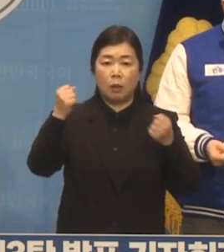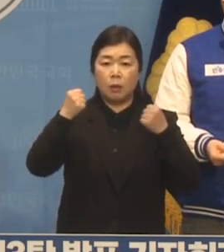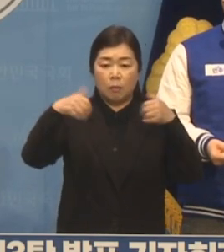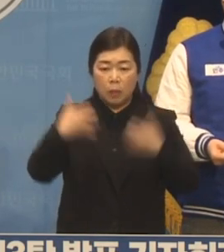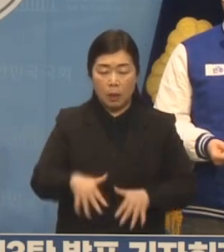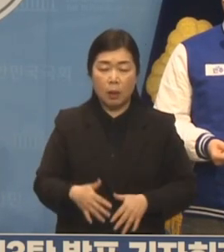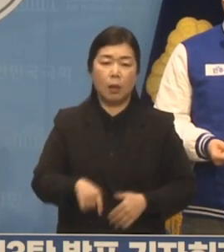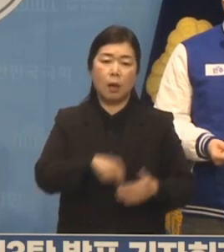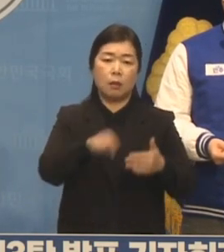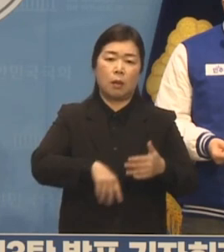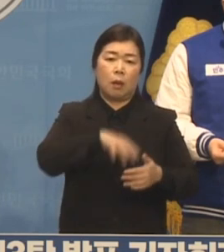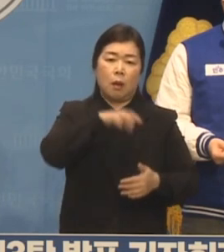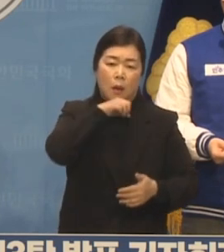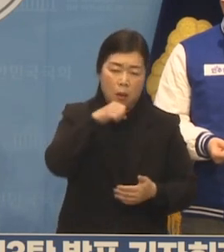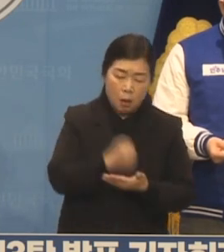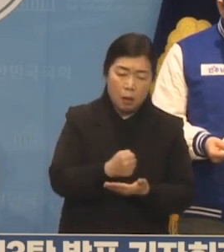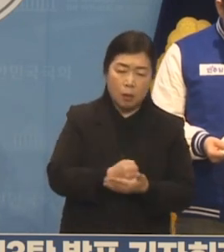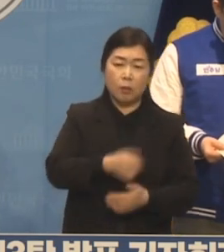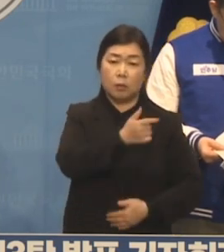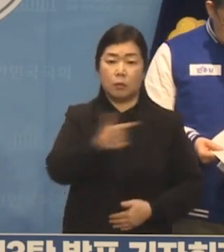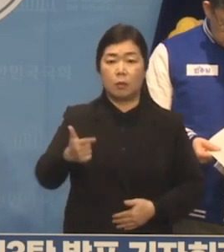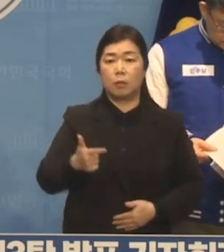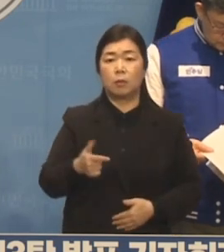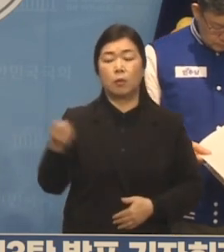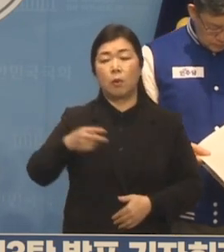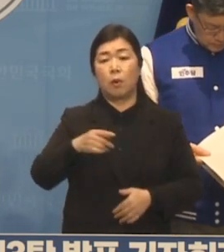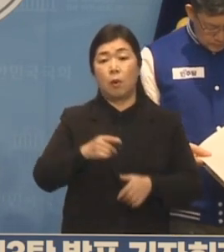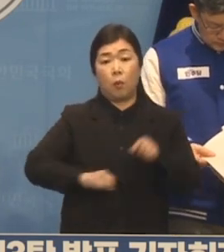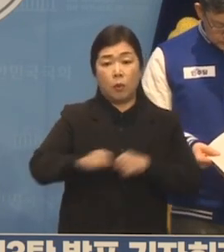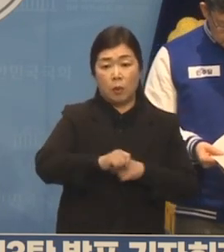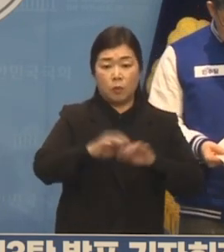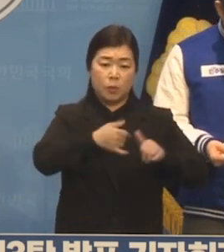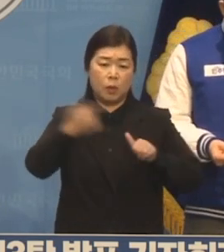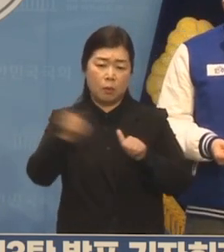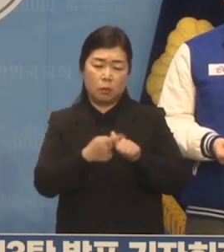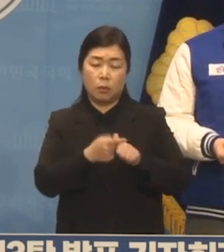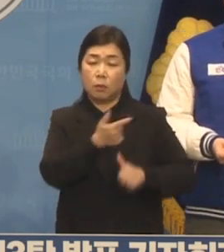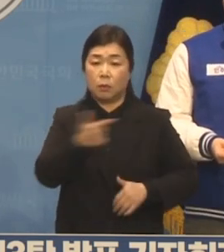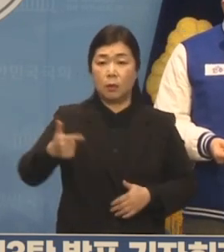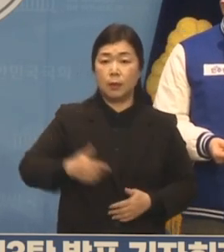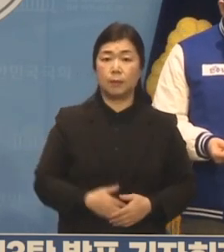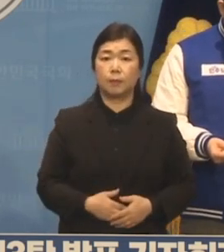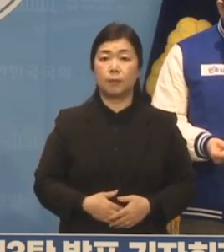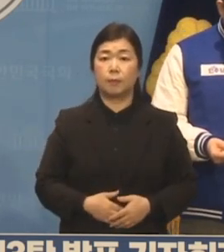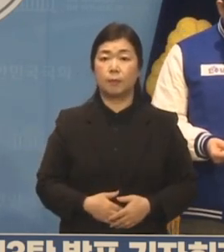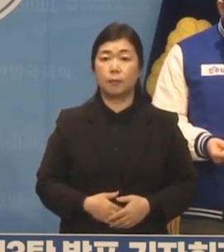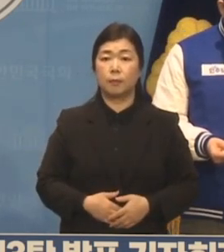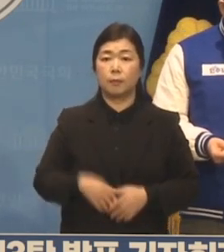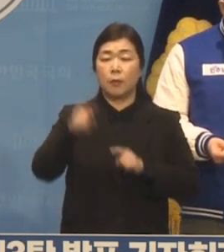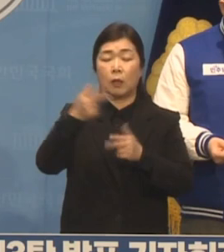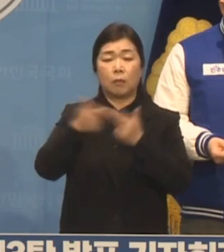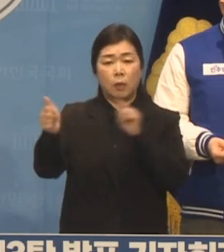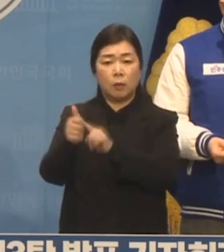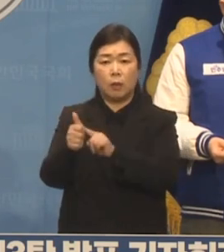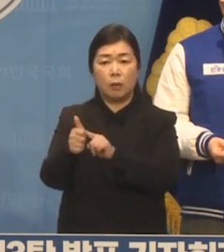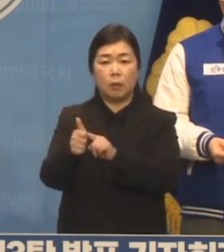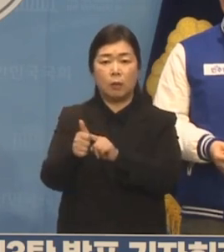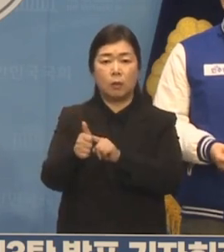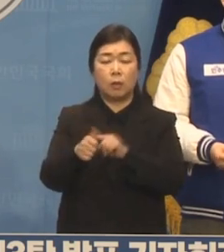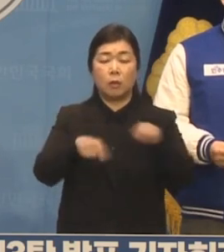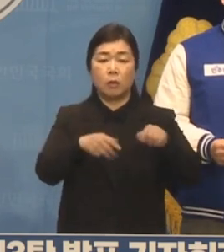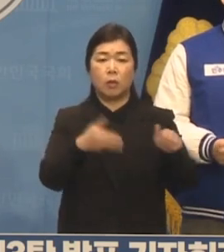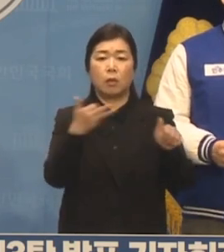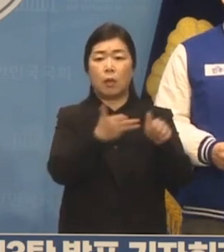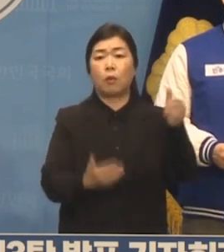내부의 탄식과 국민적 지탄을 받고 있습니다. 이재명 민주당 당대표 정치테러 사건의